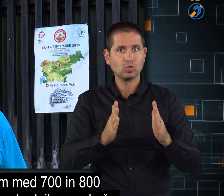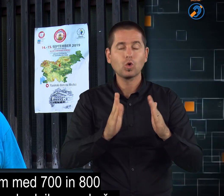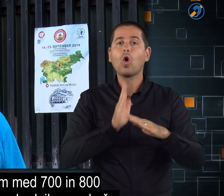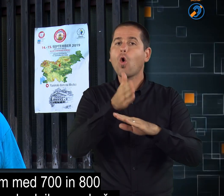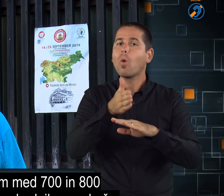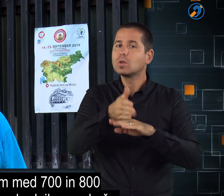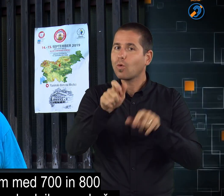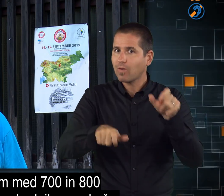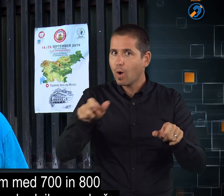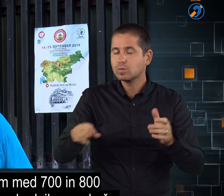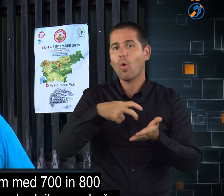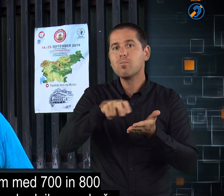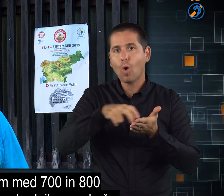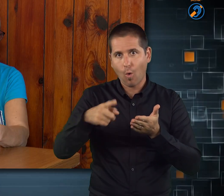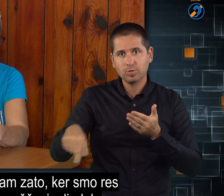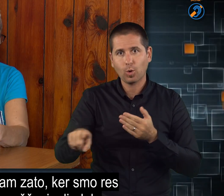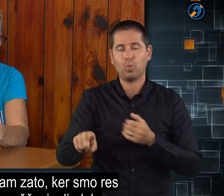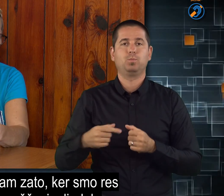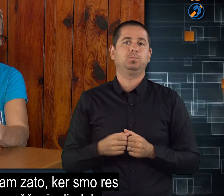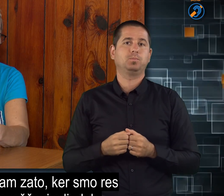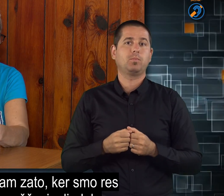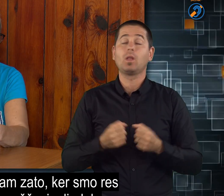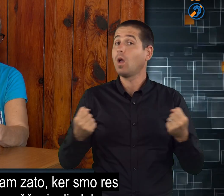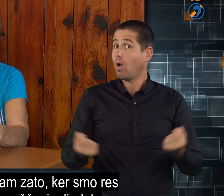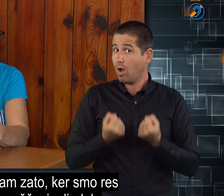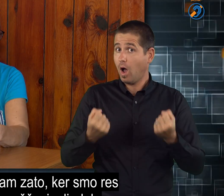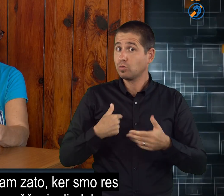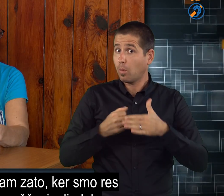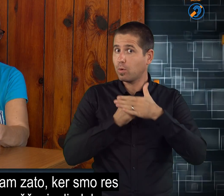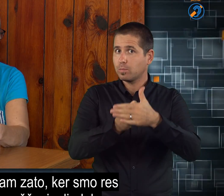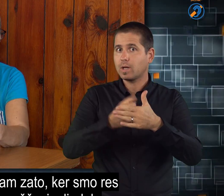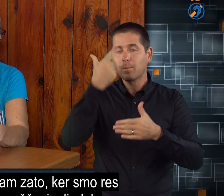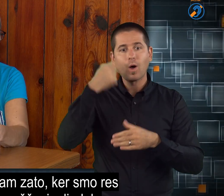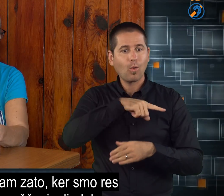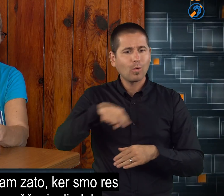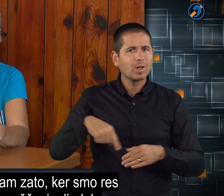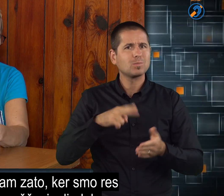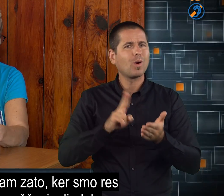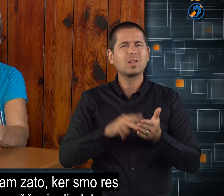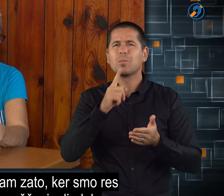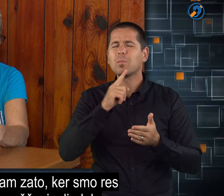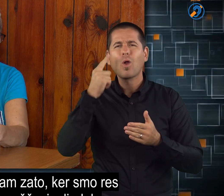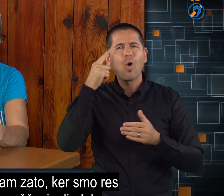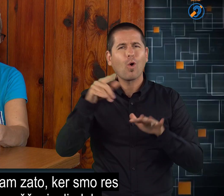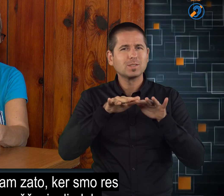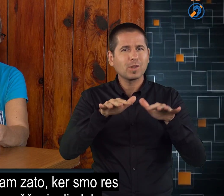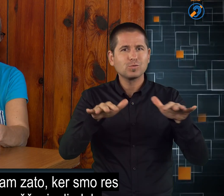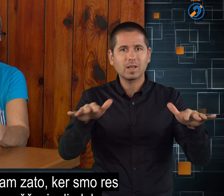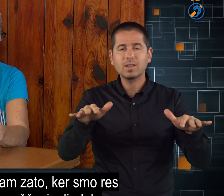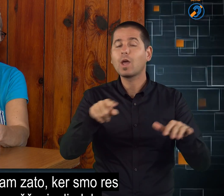kočo obiskovalcev pohodnikov. Akcijo podpiram, zato ker smo ljudje res premalo